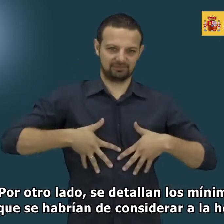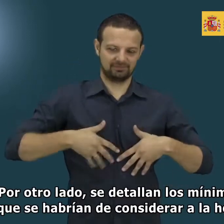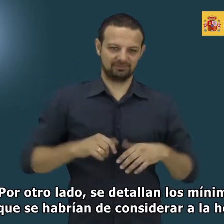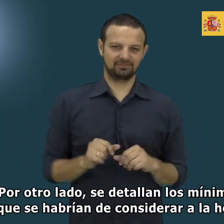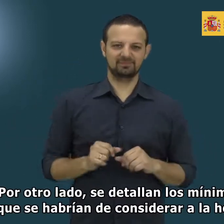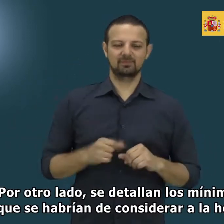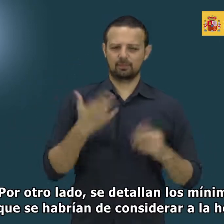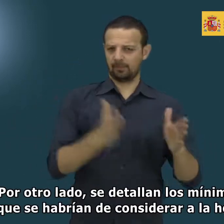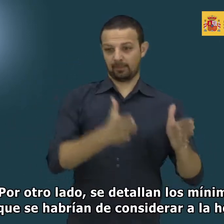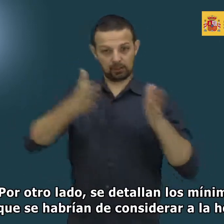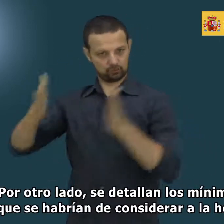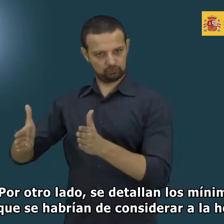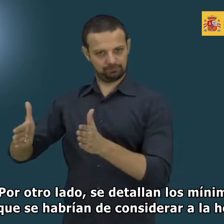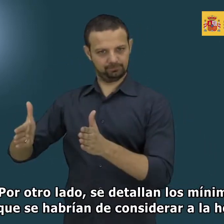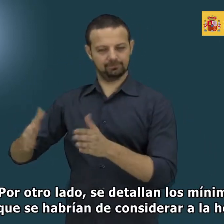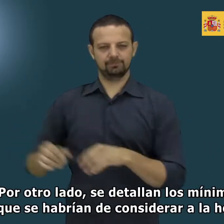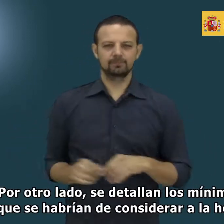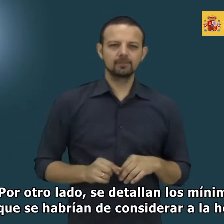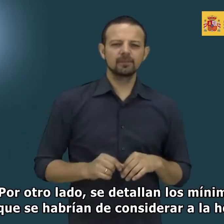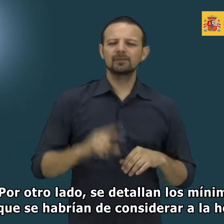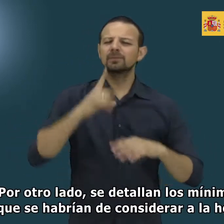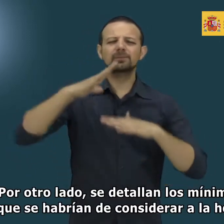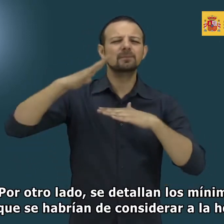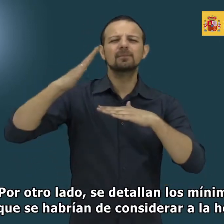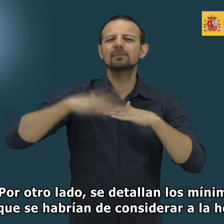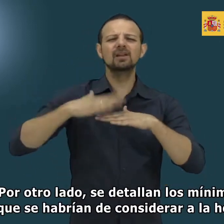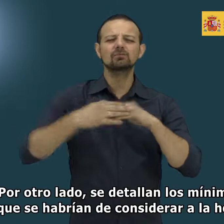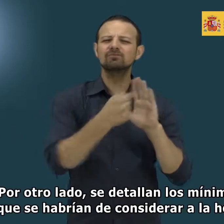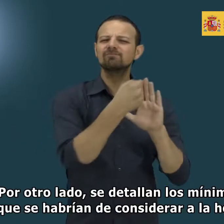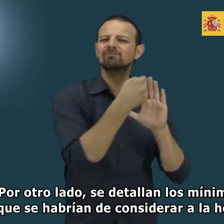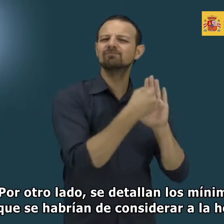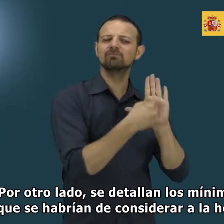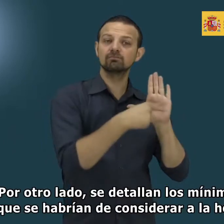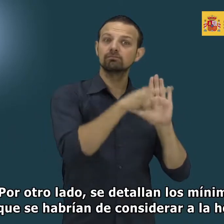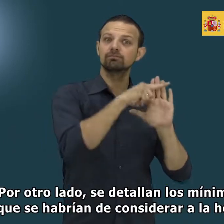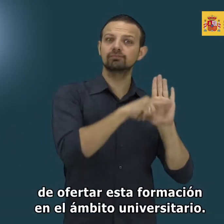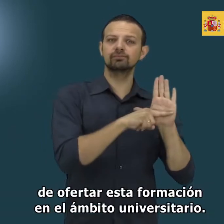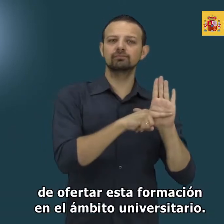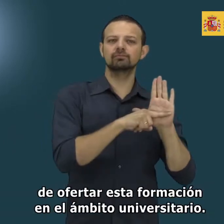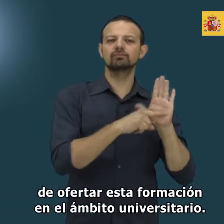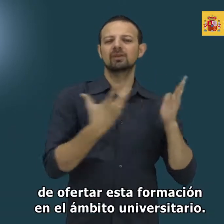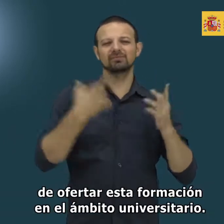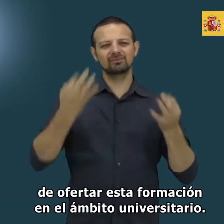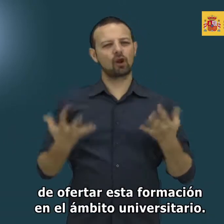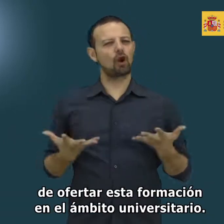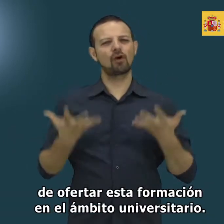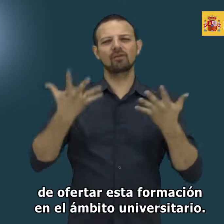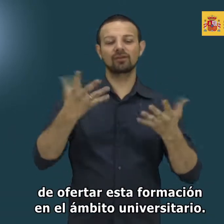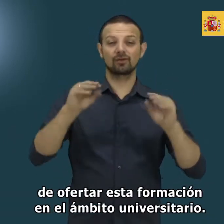Por otro lado, se detallan los mínimos que se habrían de considerar a la hora de ofertar esta formación en el ámbito